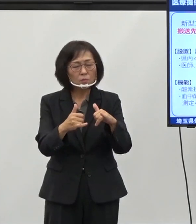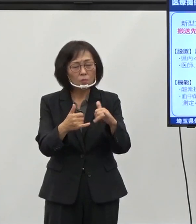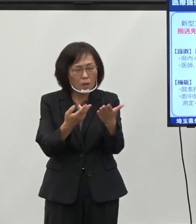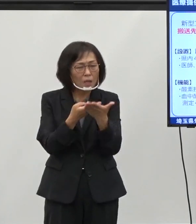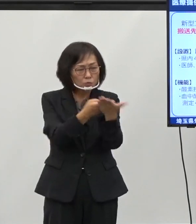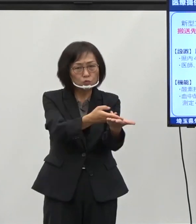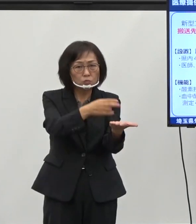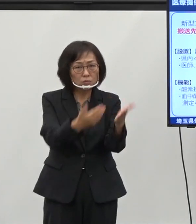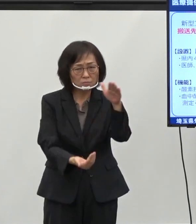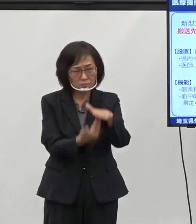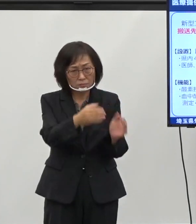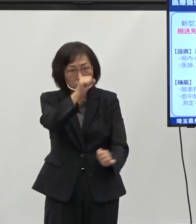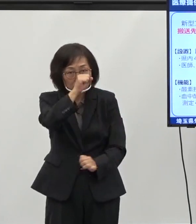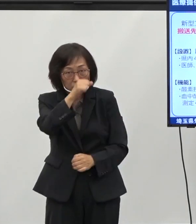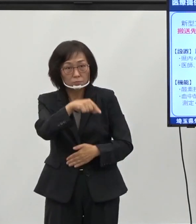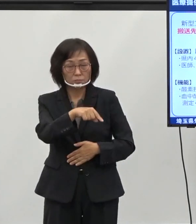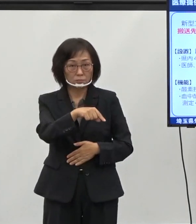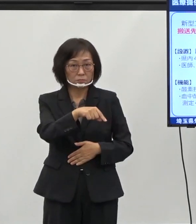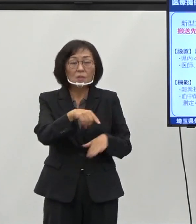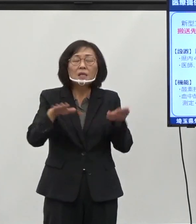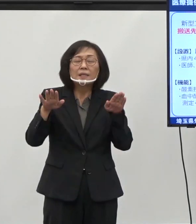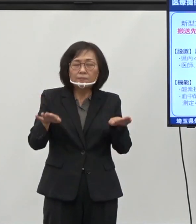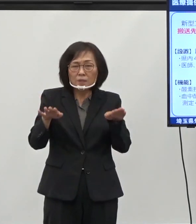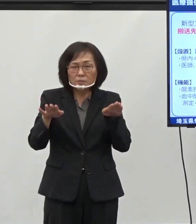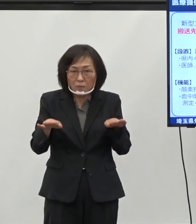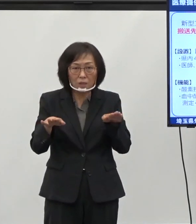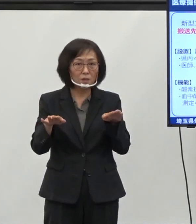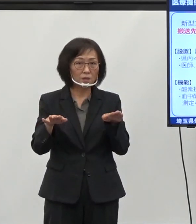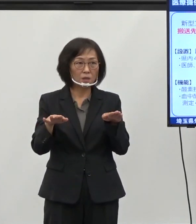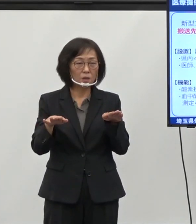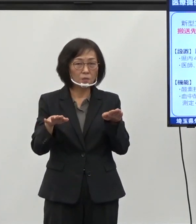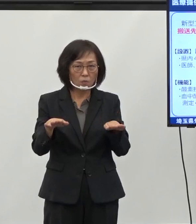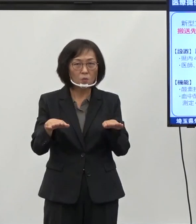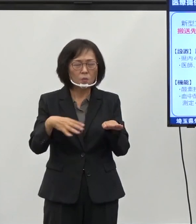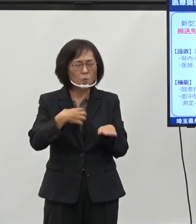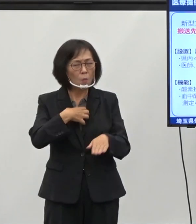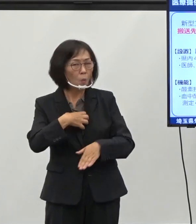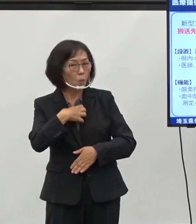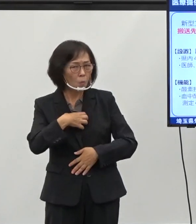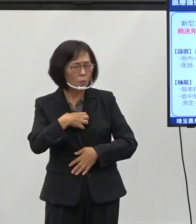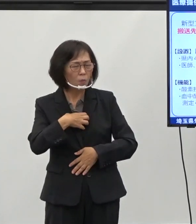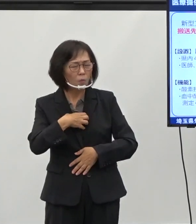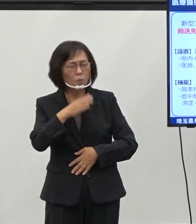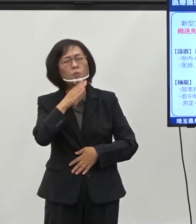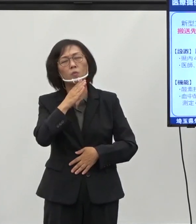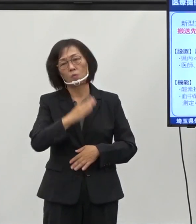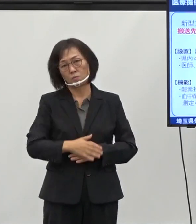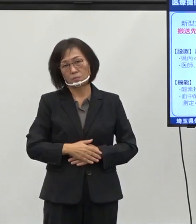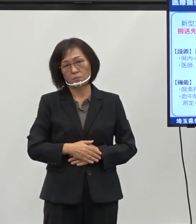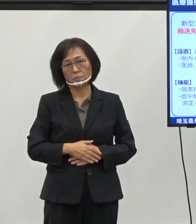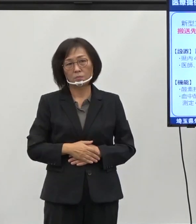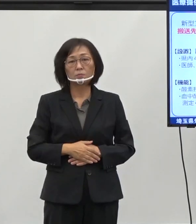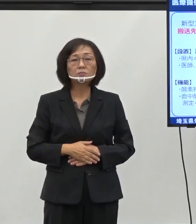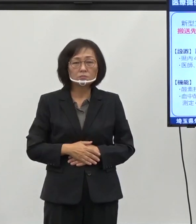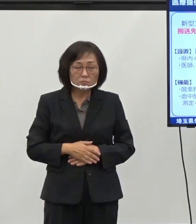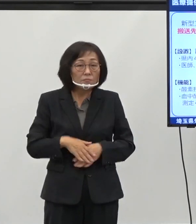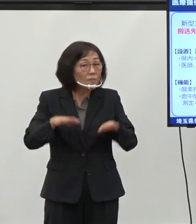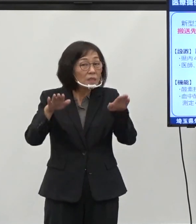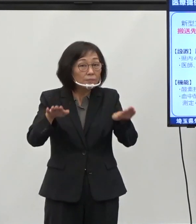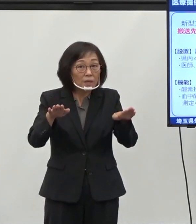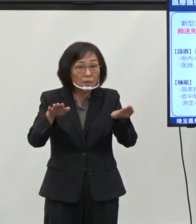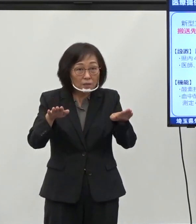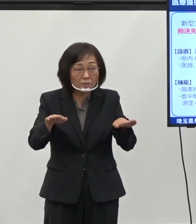番重要なことです。で、今においても非常に危機的状況にあります。で、その通りなんですが、今をもっ